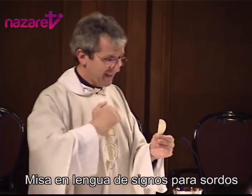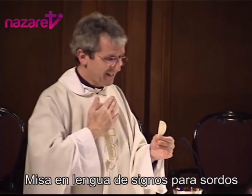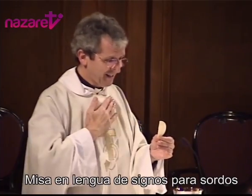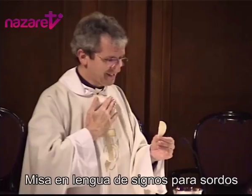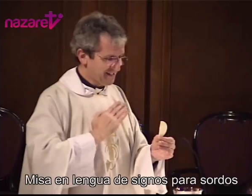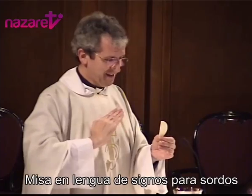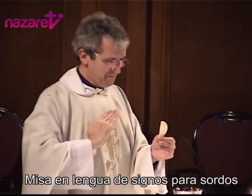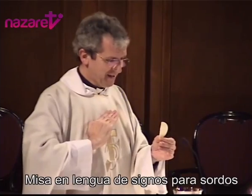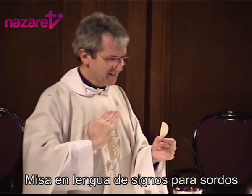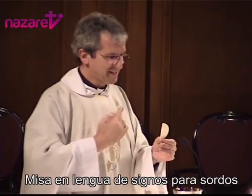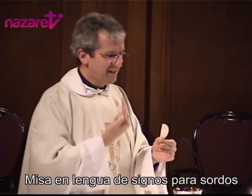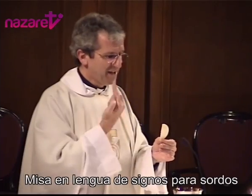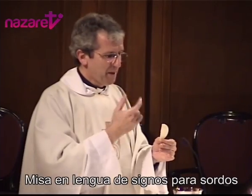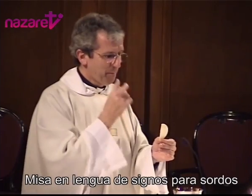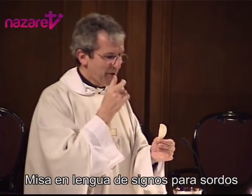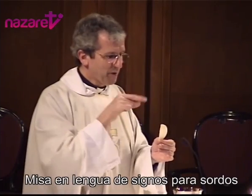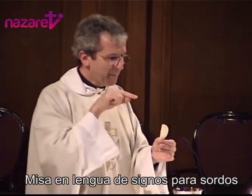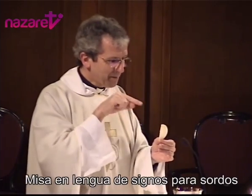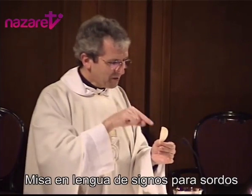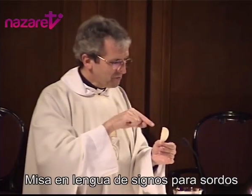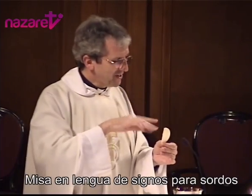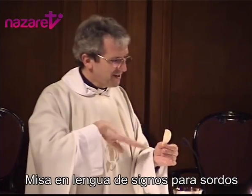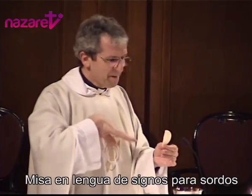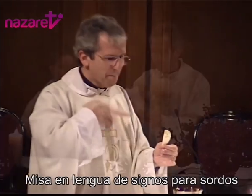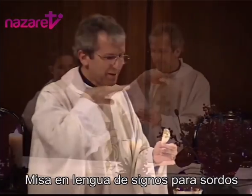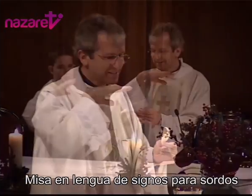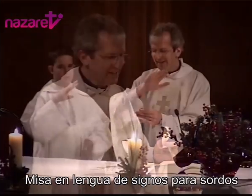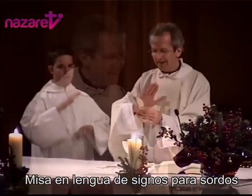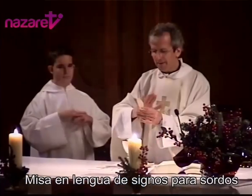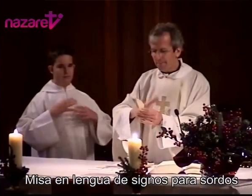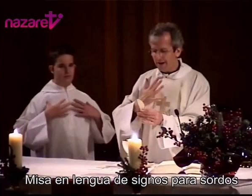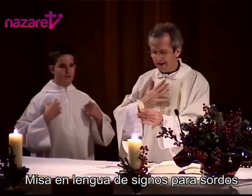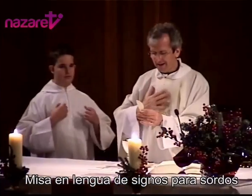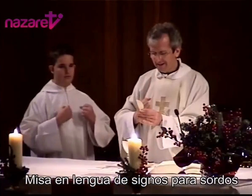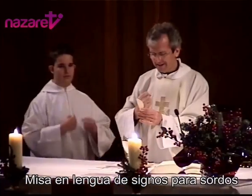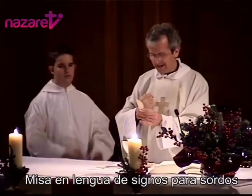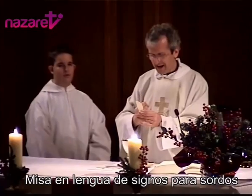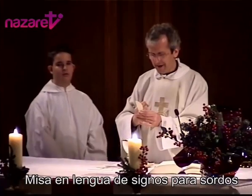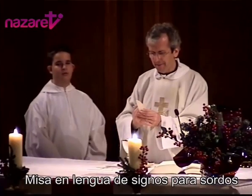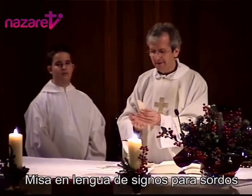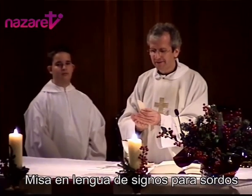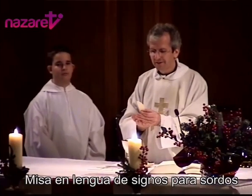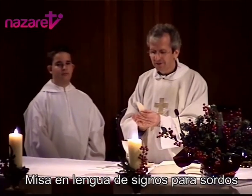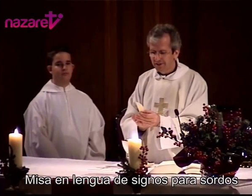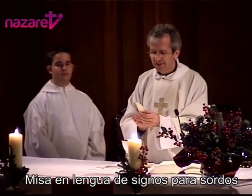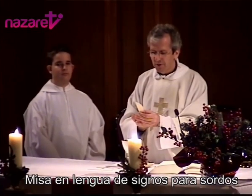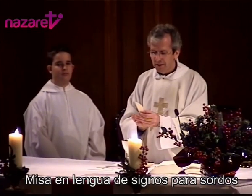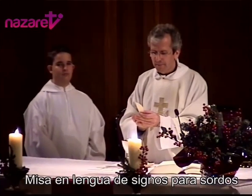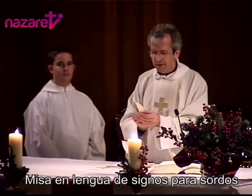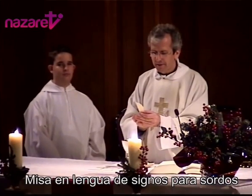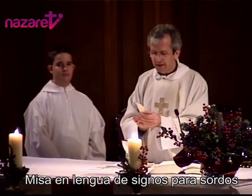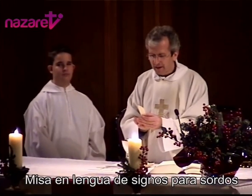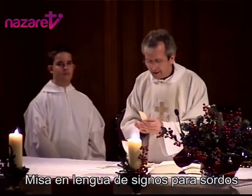de que entres en mi casa, pero una palabra tuya bastará para sanarme.